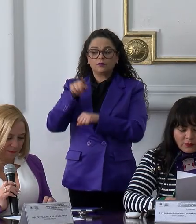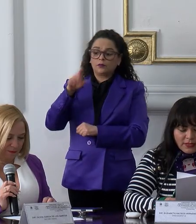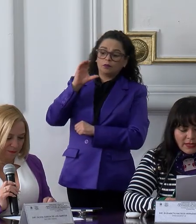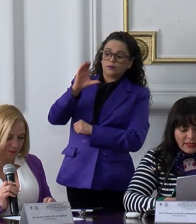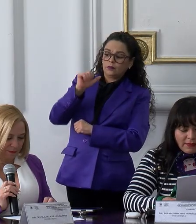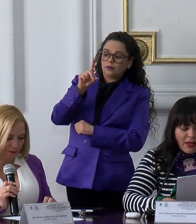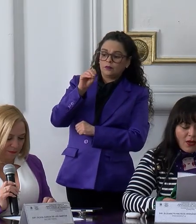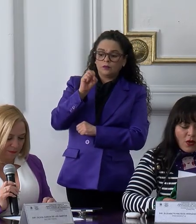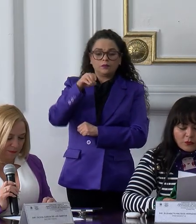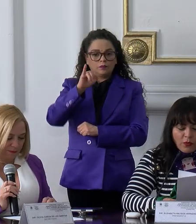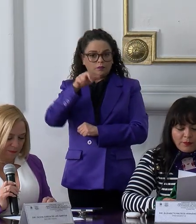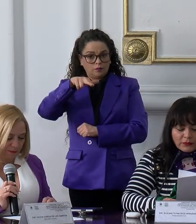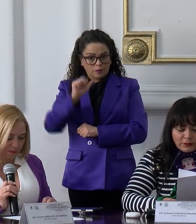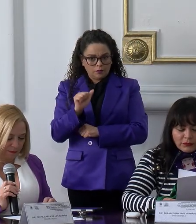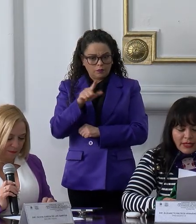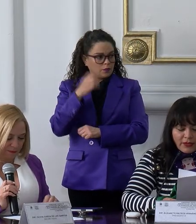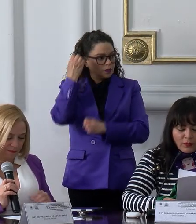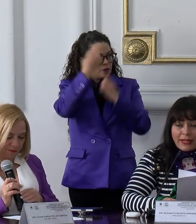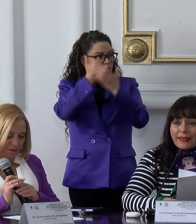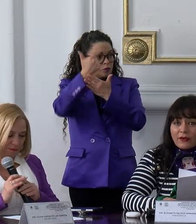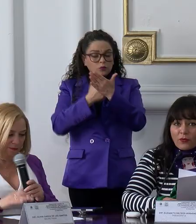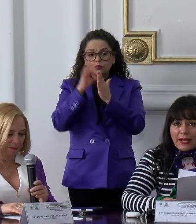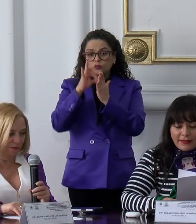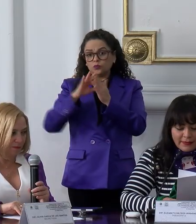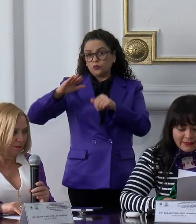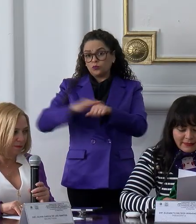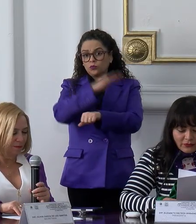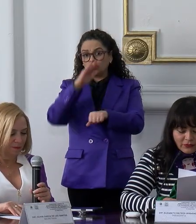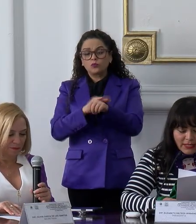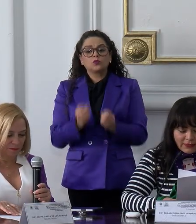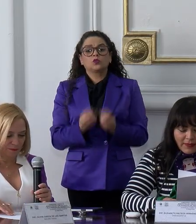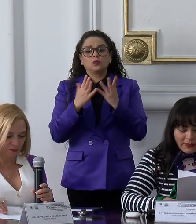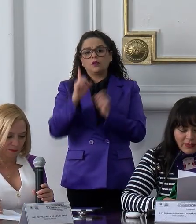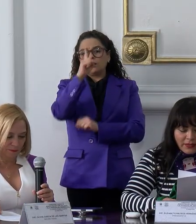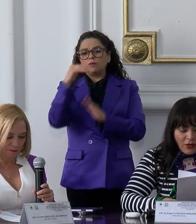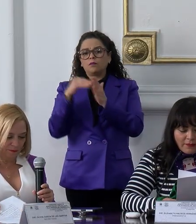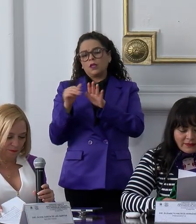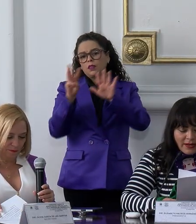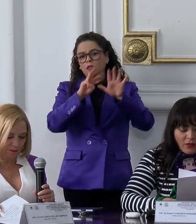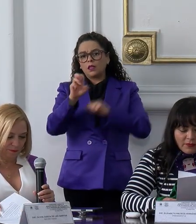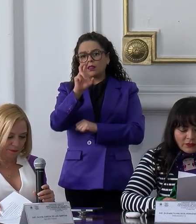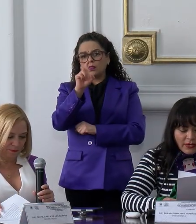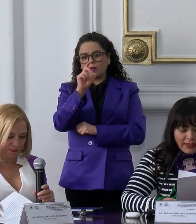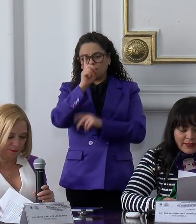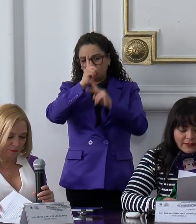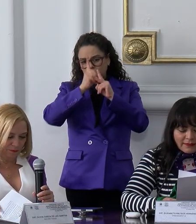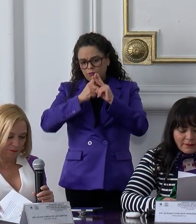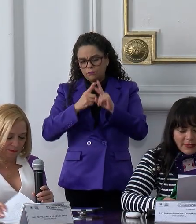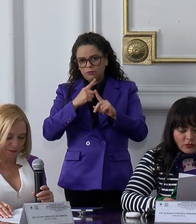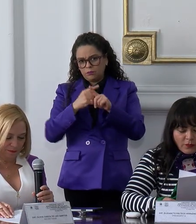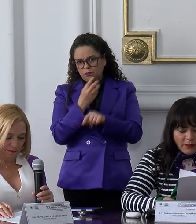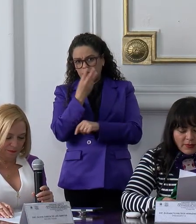Cardoso Brun Miriam Irma obtuvo un puntaje global de 1,330 y con base en la conversión a regla de